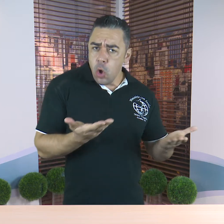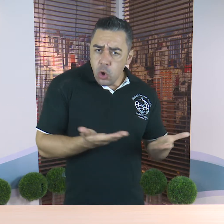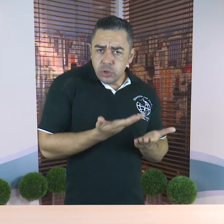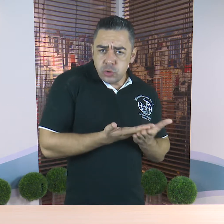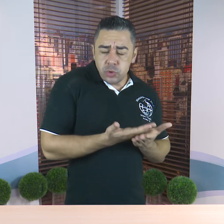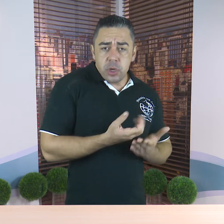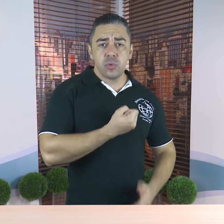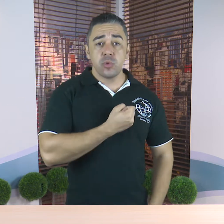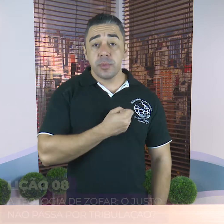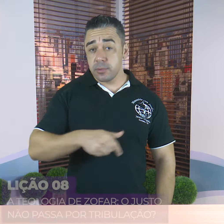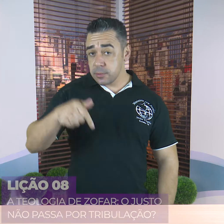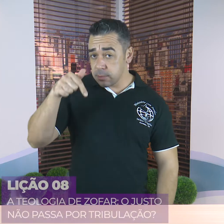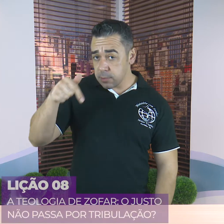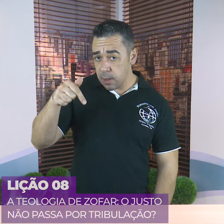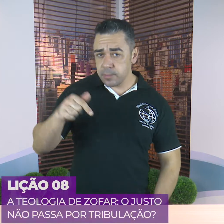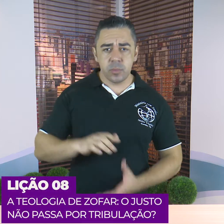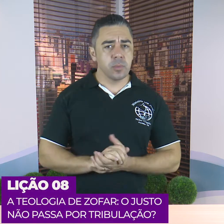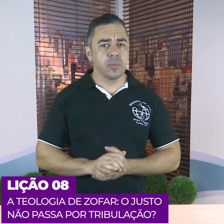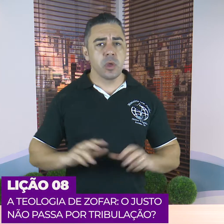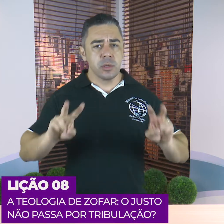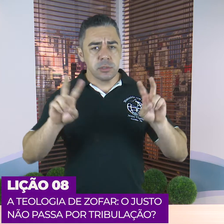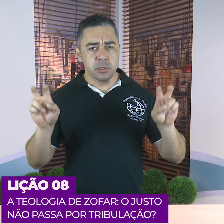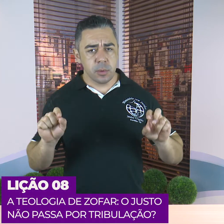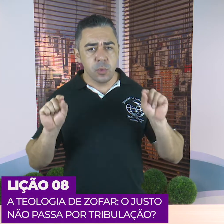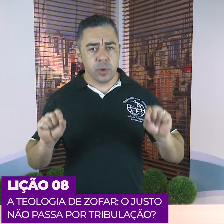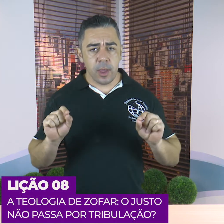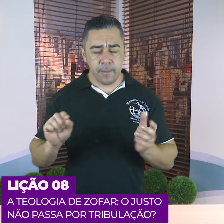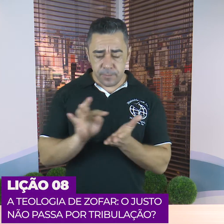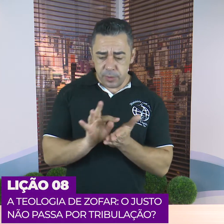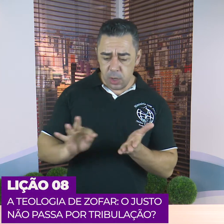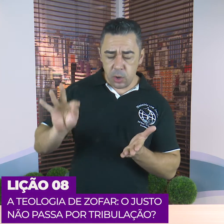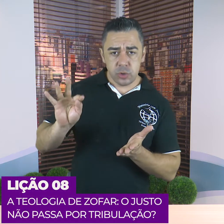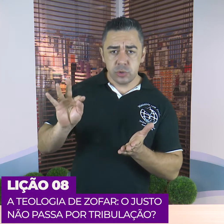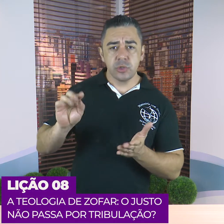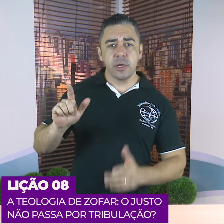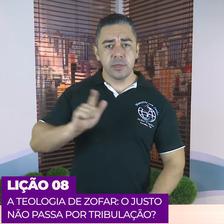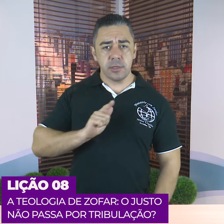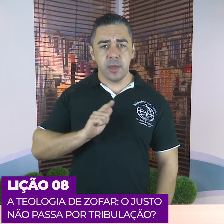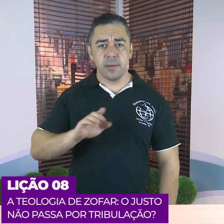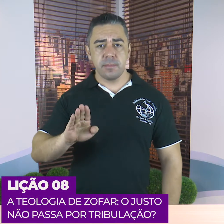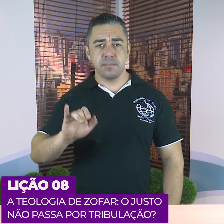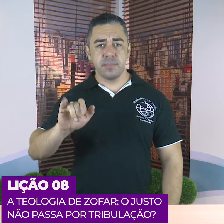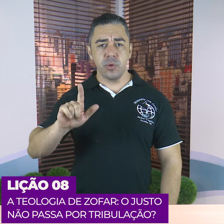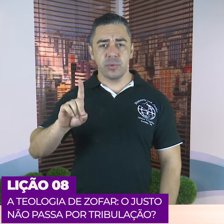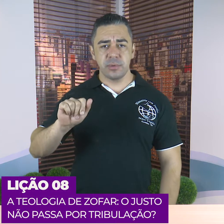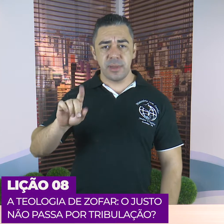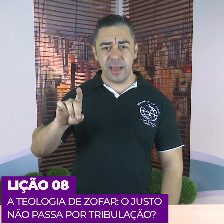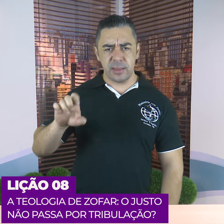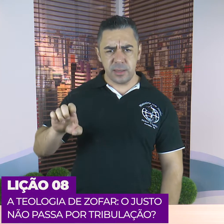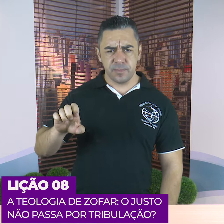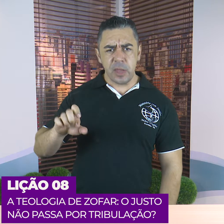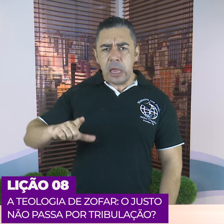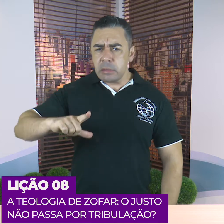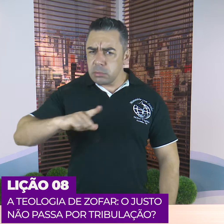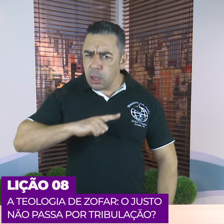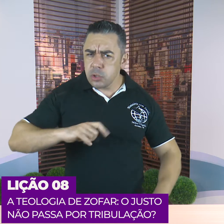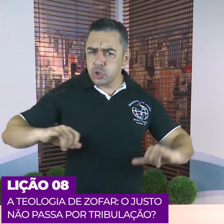lição 7, que tem por título A Teologia de Bildade. Se há sofrimento, há pecado